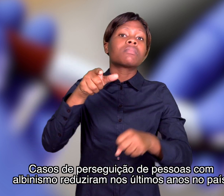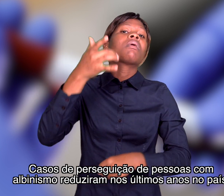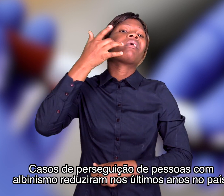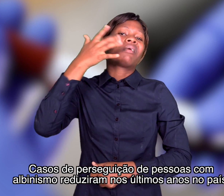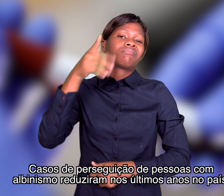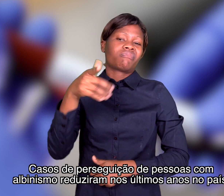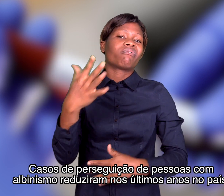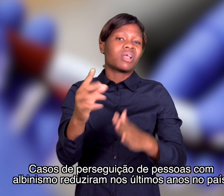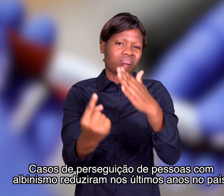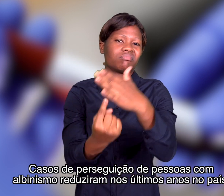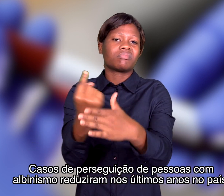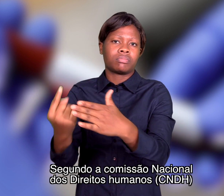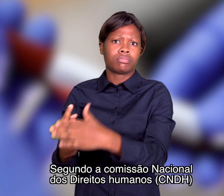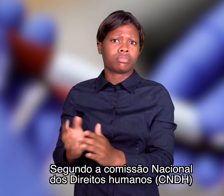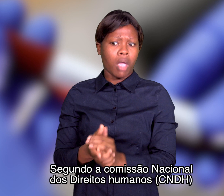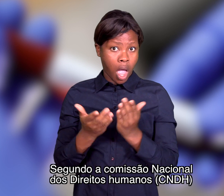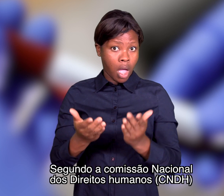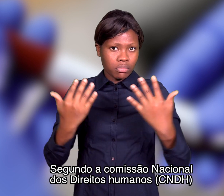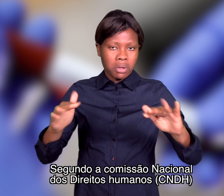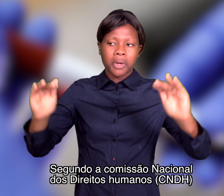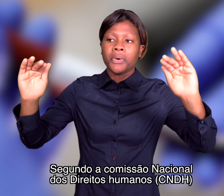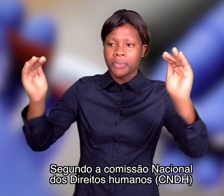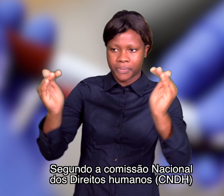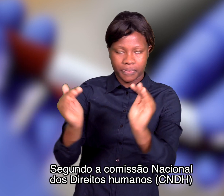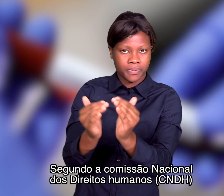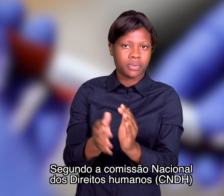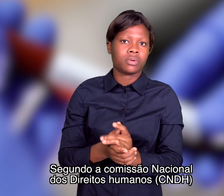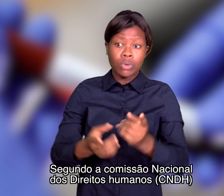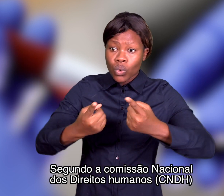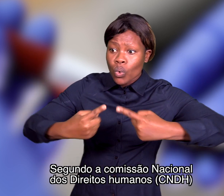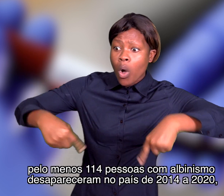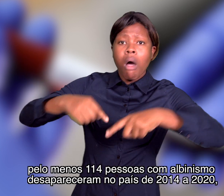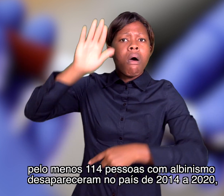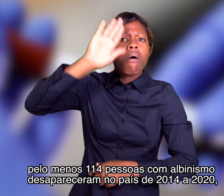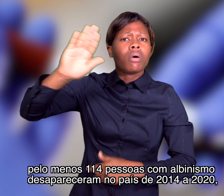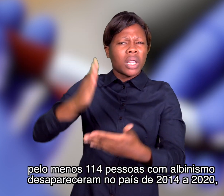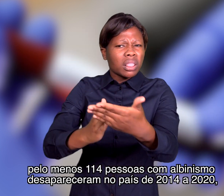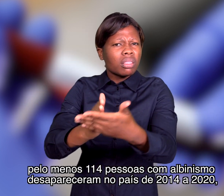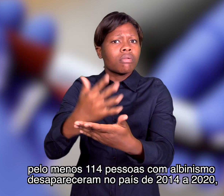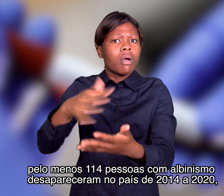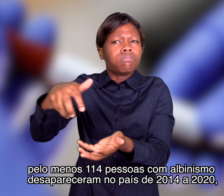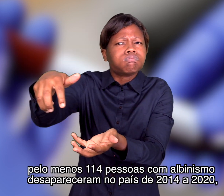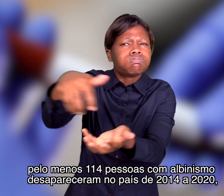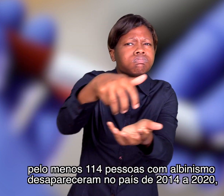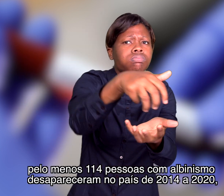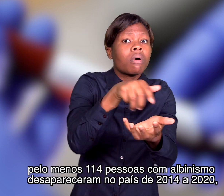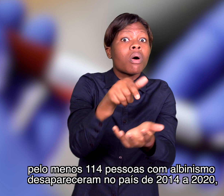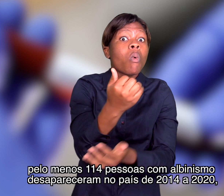anos no país. Segundo a Comissão Nacional dos Direitos Humanos, pelo menos 114 pessoas com